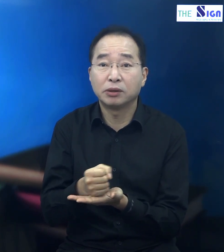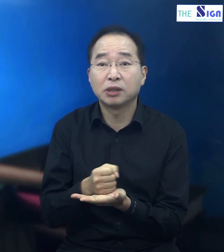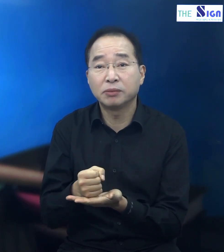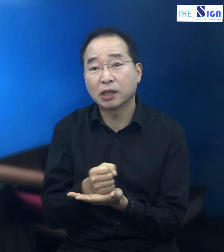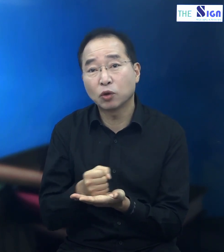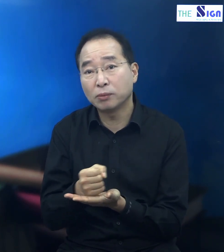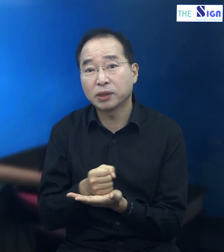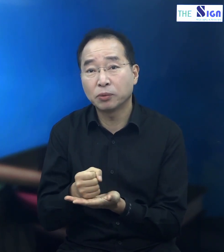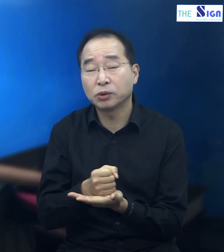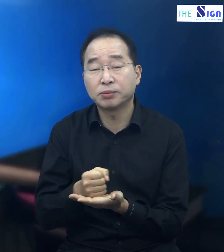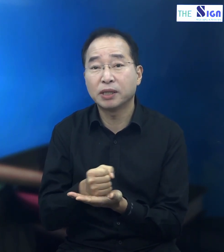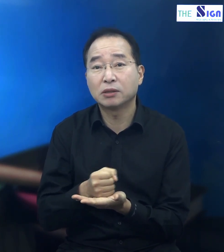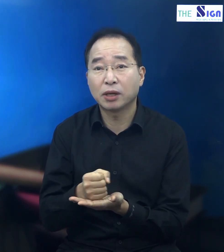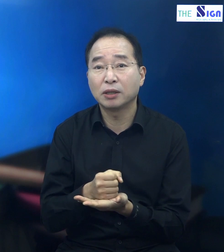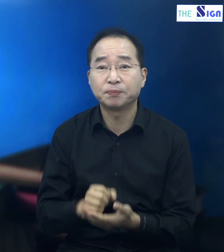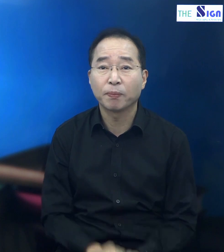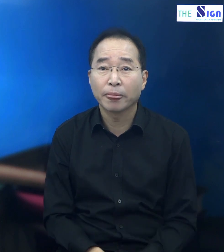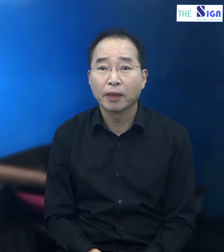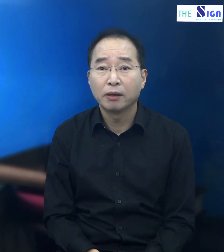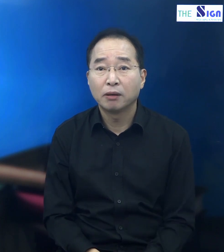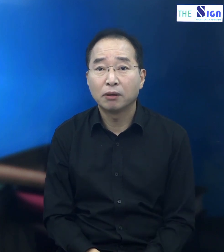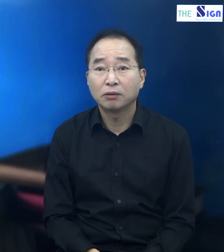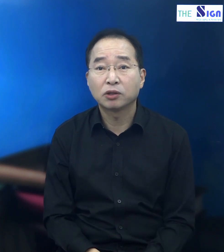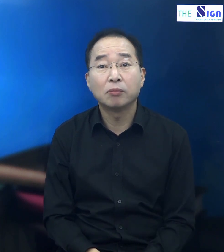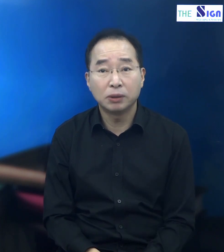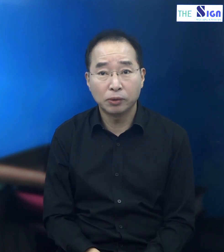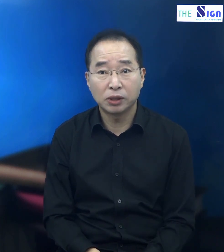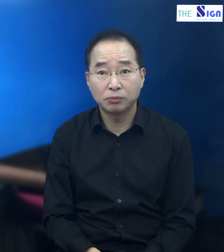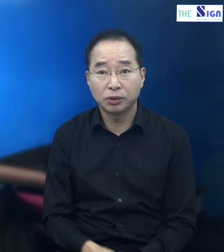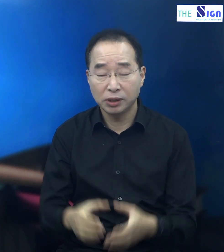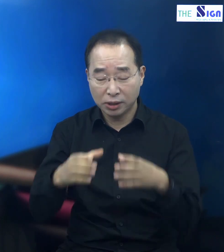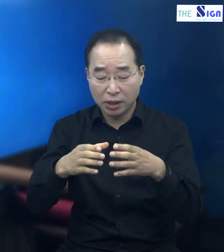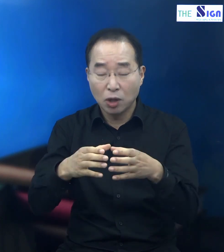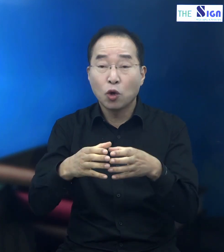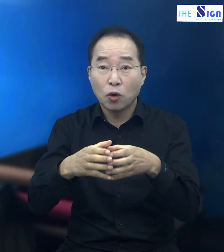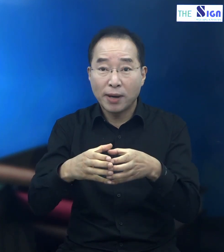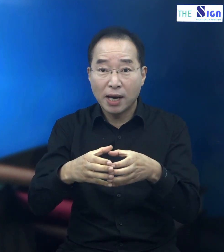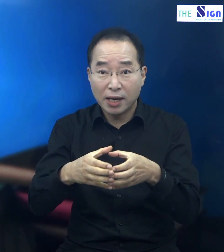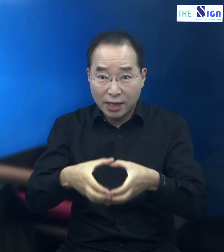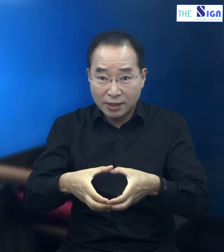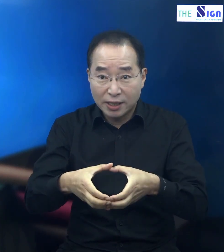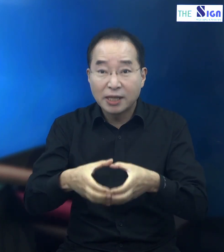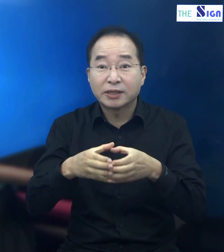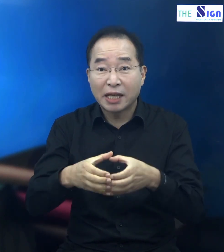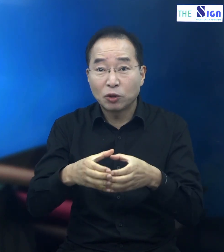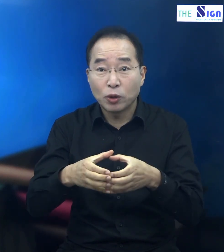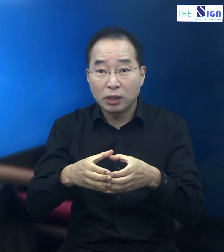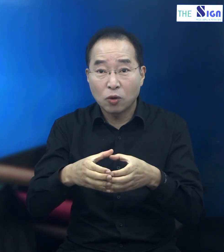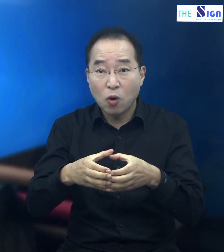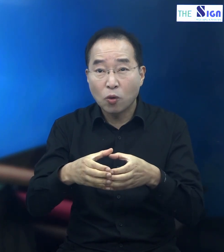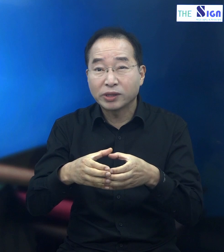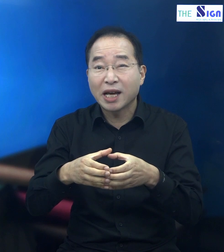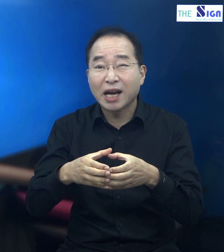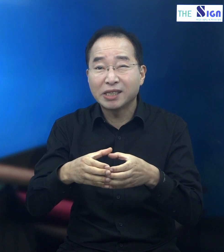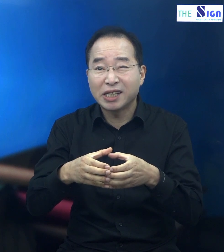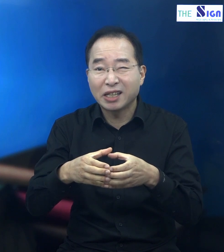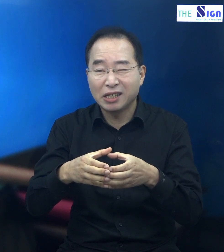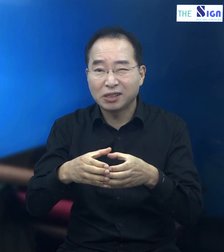지금 산통하면 잘 모르지만 예전에는 점을 보시는 분이 이제 요만한 이제 산통이 있고 그 상가지라는 게